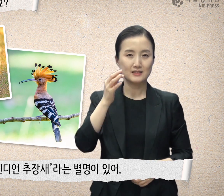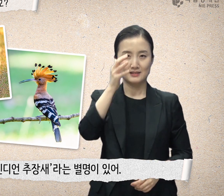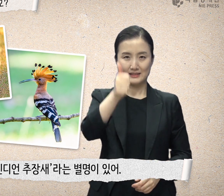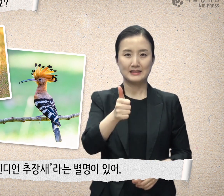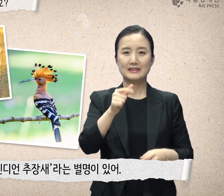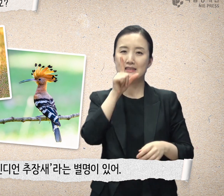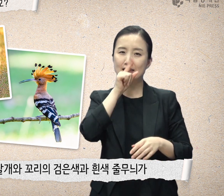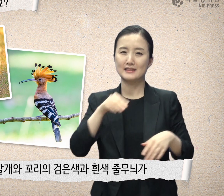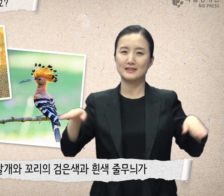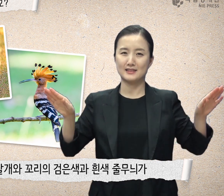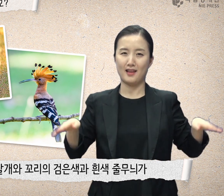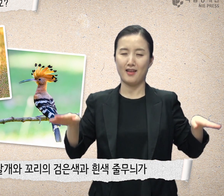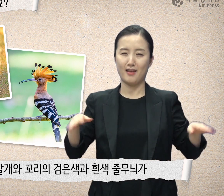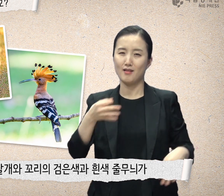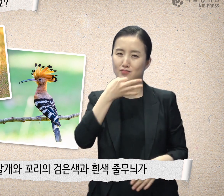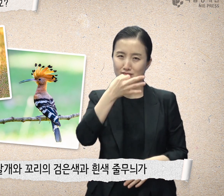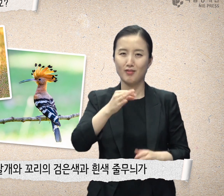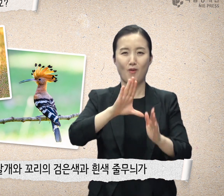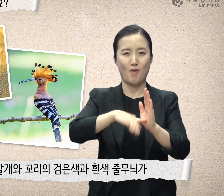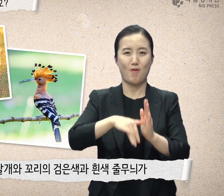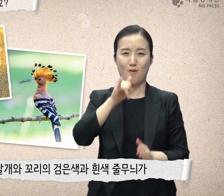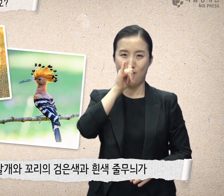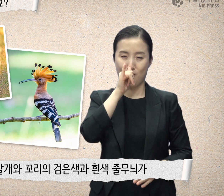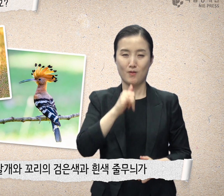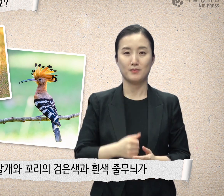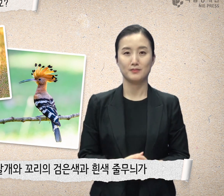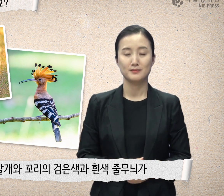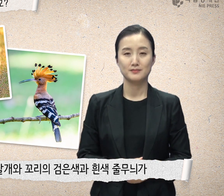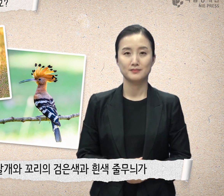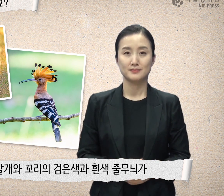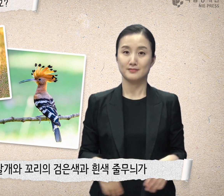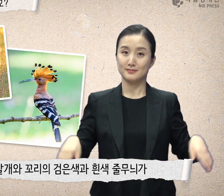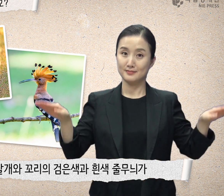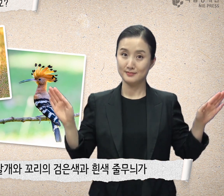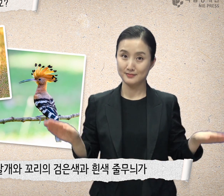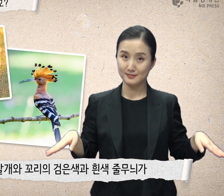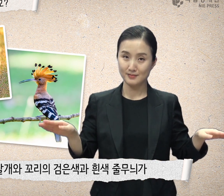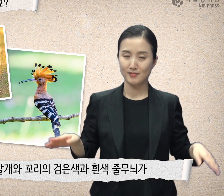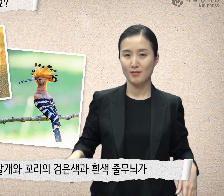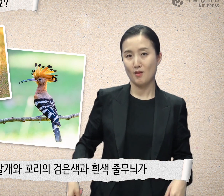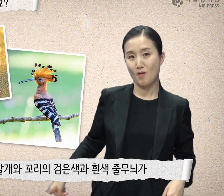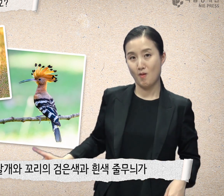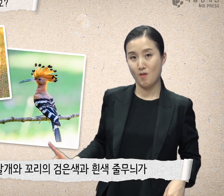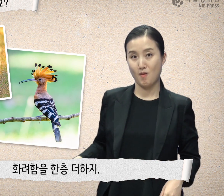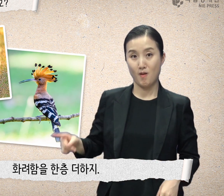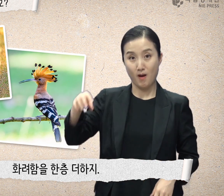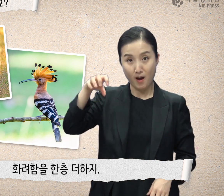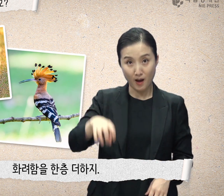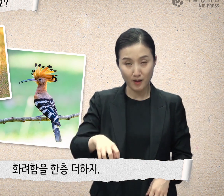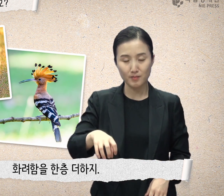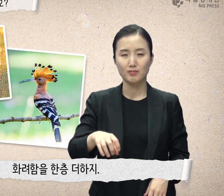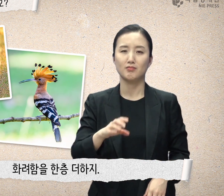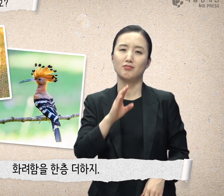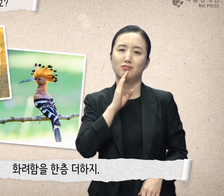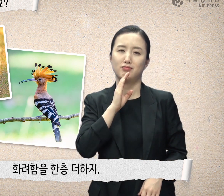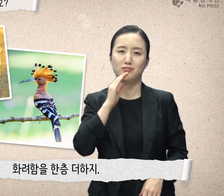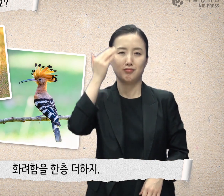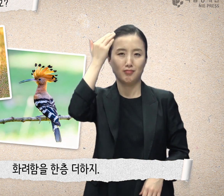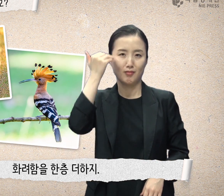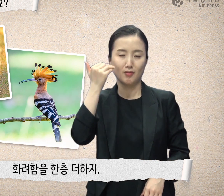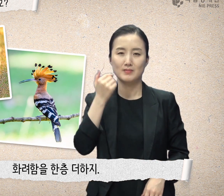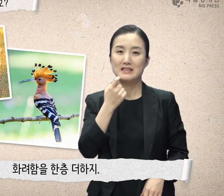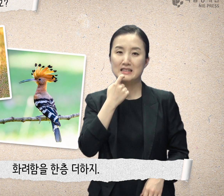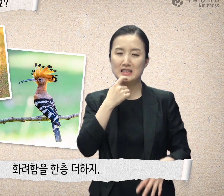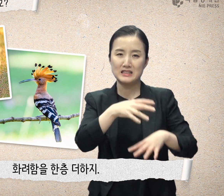있어 게다가 날개와 꼬리 에 검은 색과 흰색 줄무늬가 화려함을 한층 더